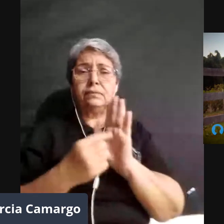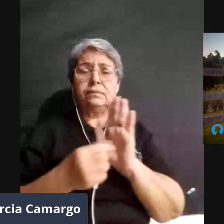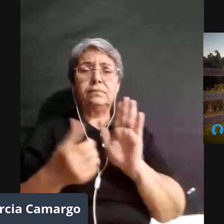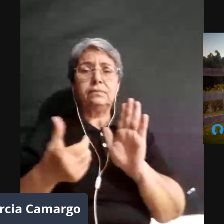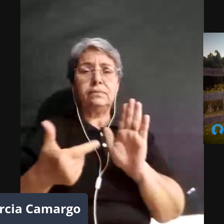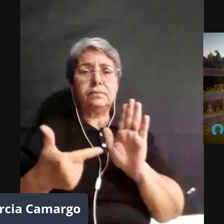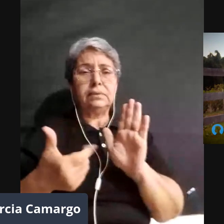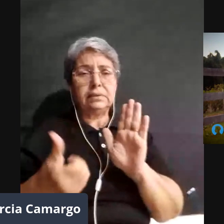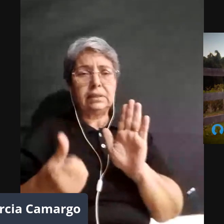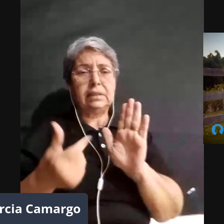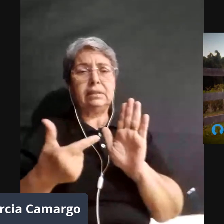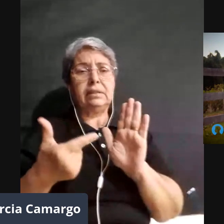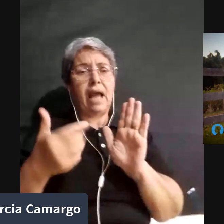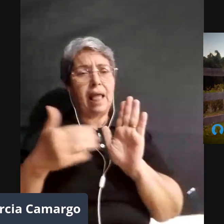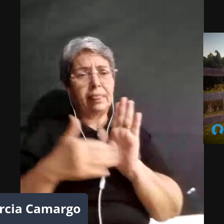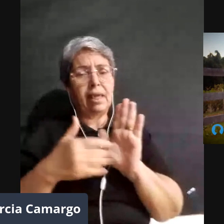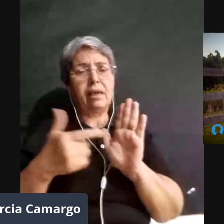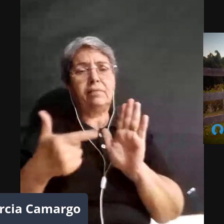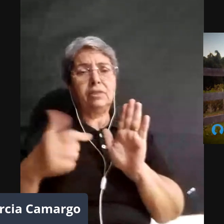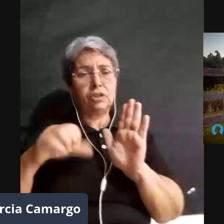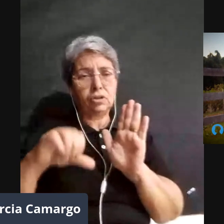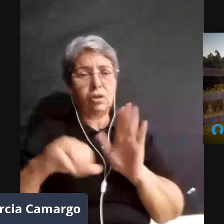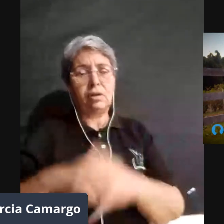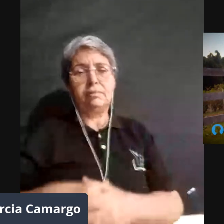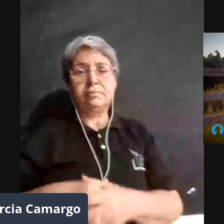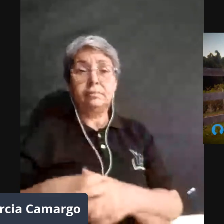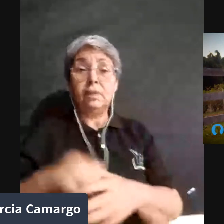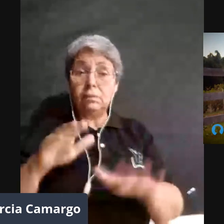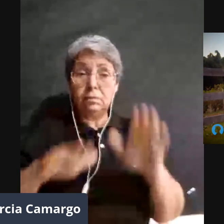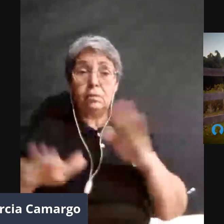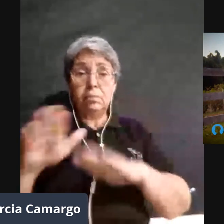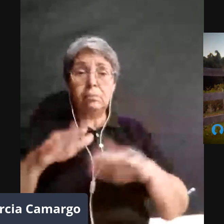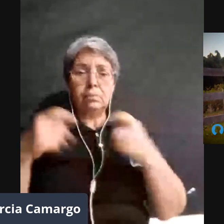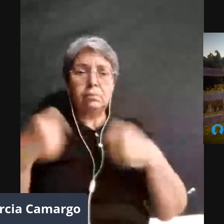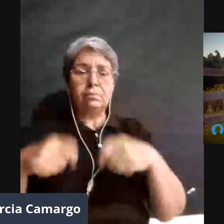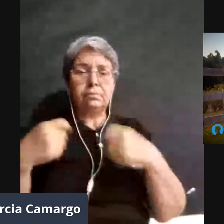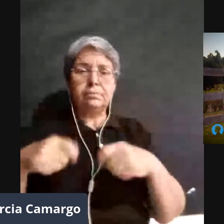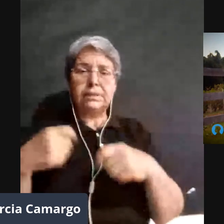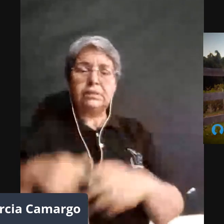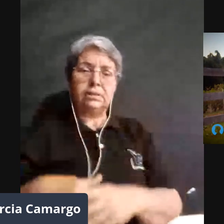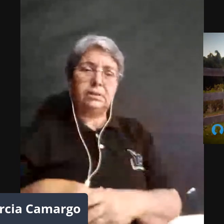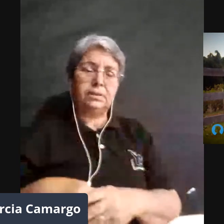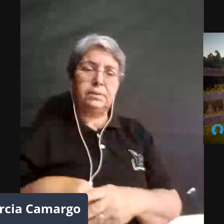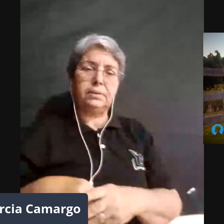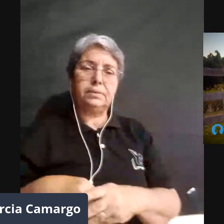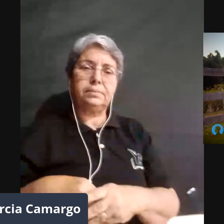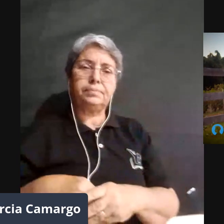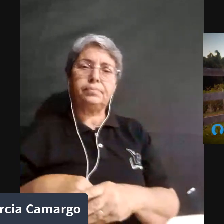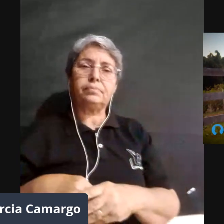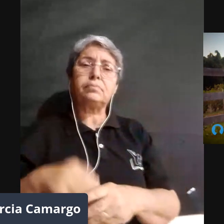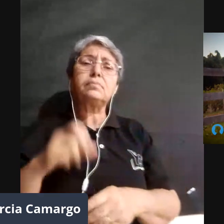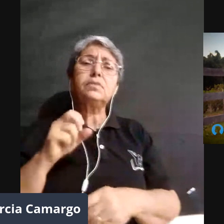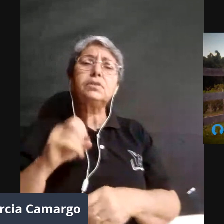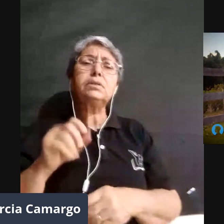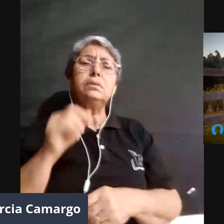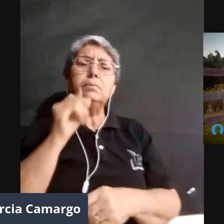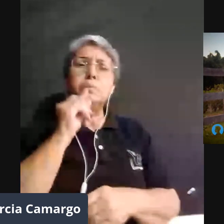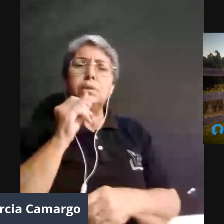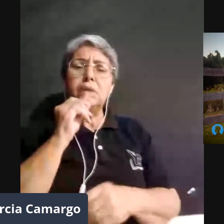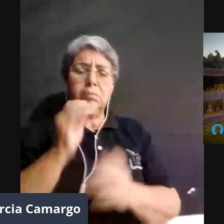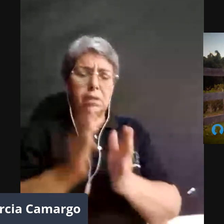apronte, seja porque não possa, seja porque não queira. Se é assim, então a Bíblia e